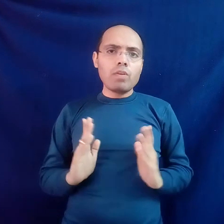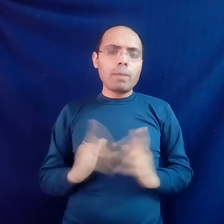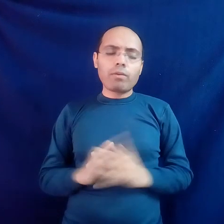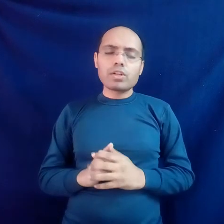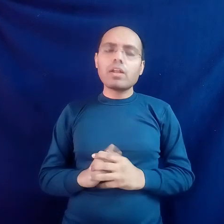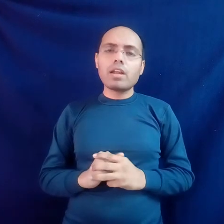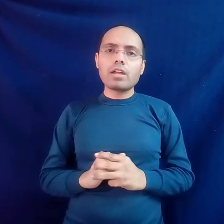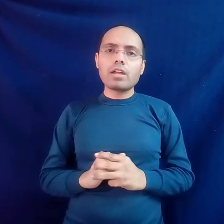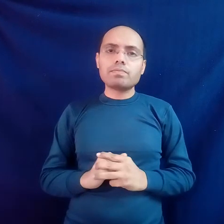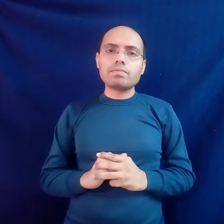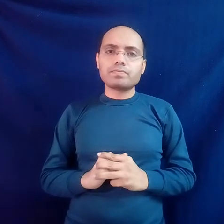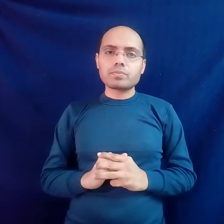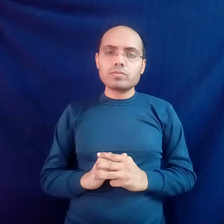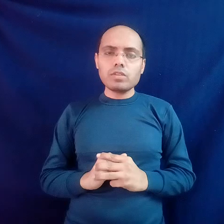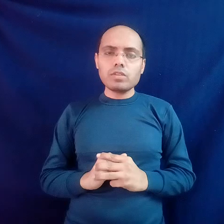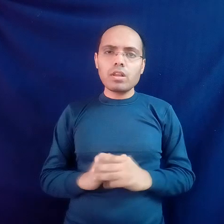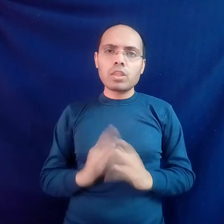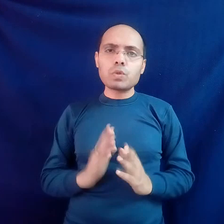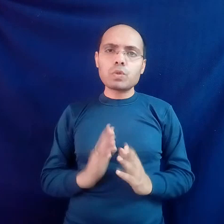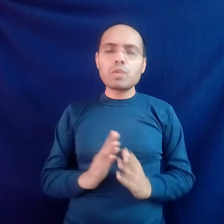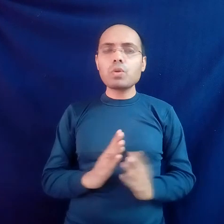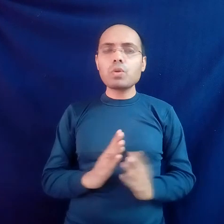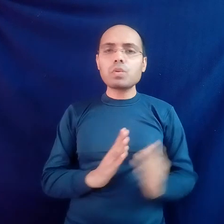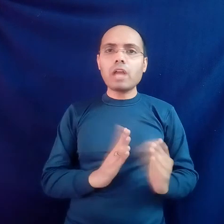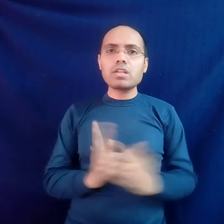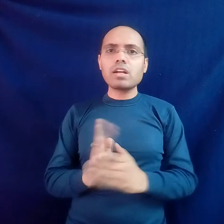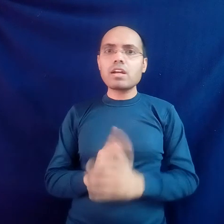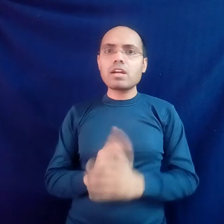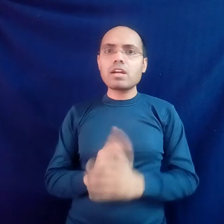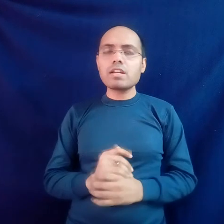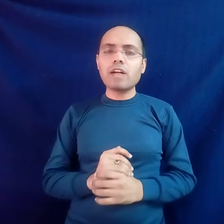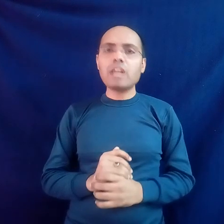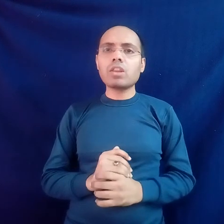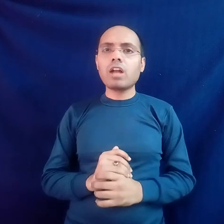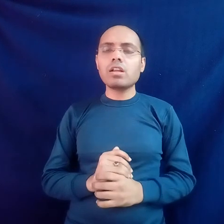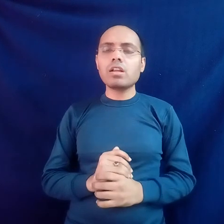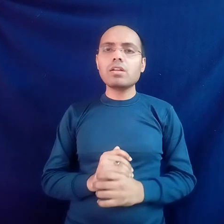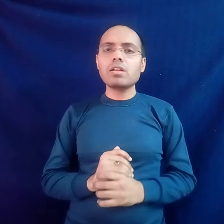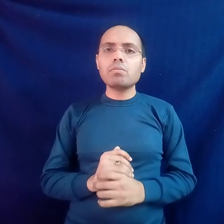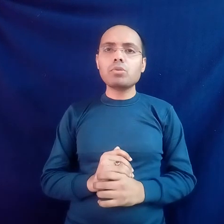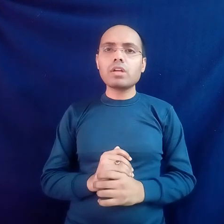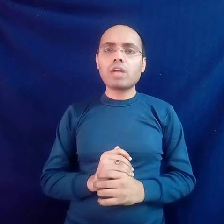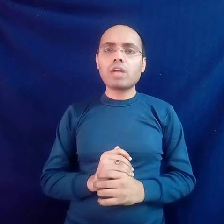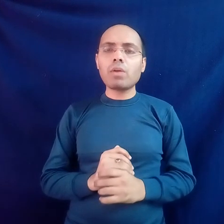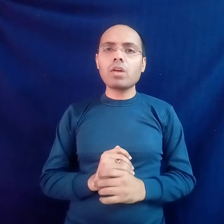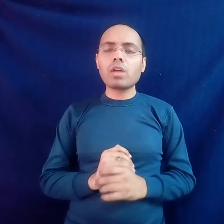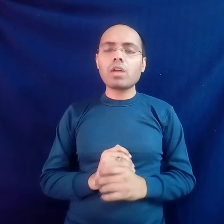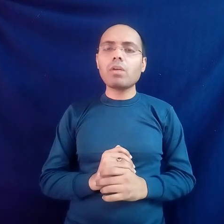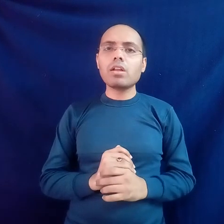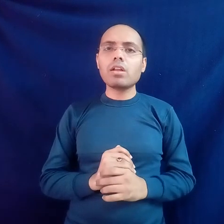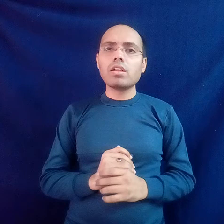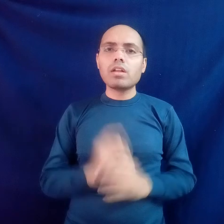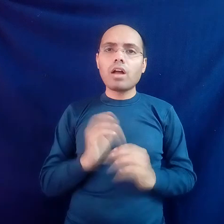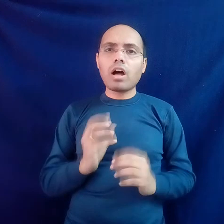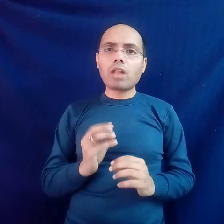बाय प्रोफेशन, लेकिन सिचुएशन मुझे कुछ ऐसी जगह ले गई कि 2.5 साल मुझे केवल और केवल